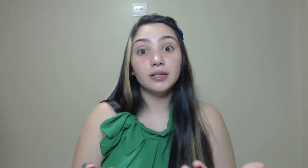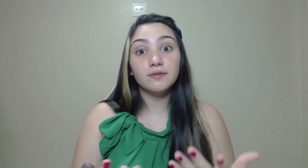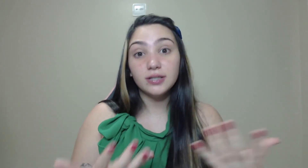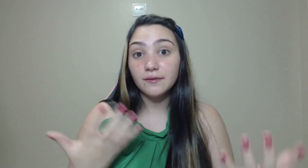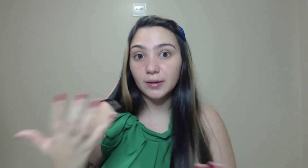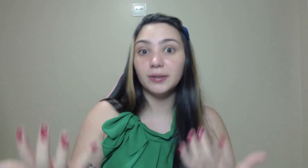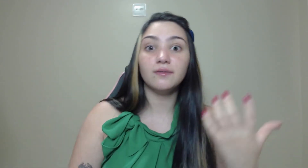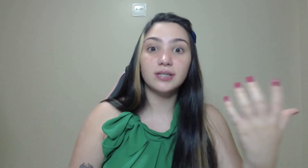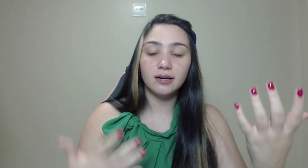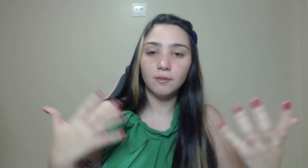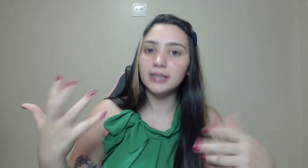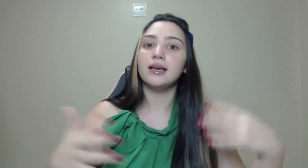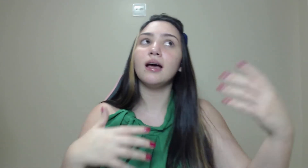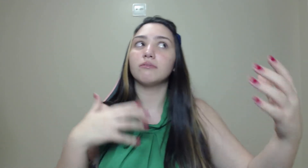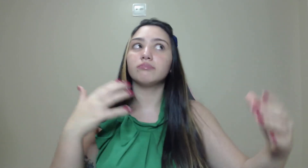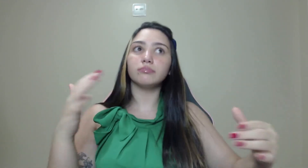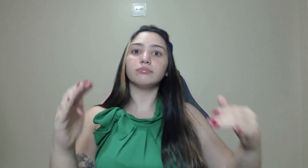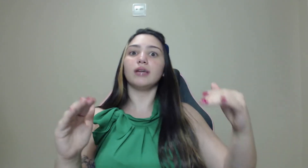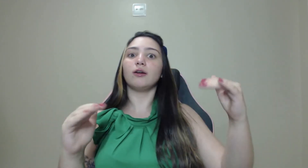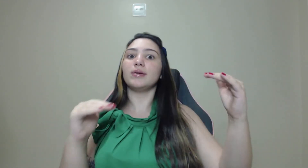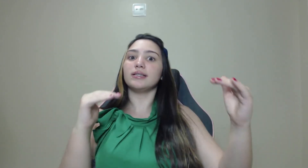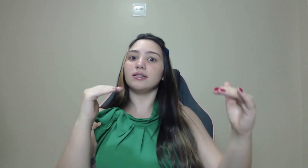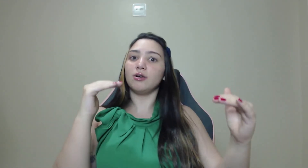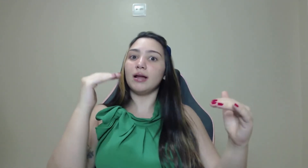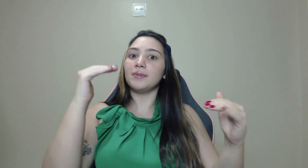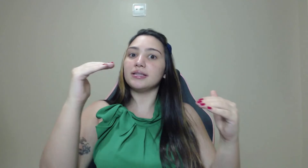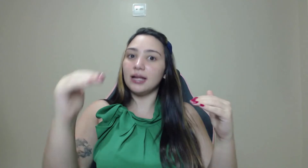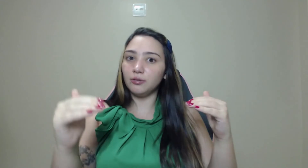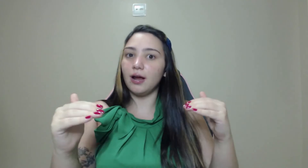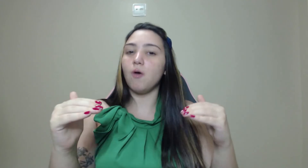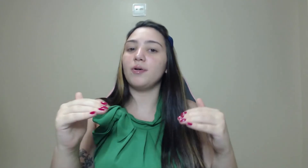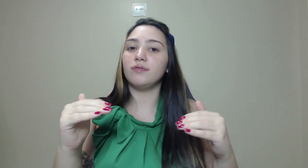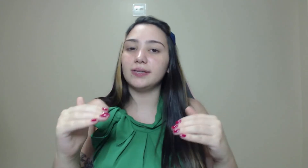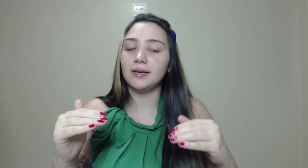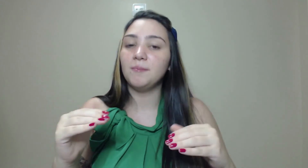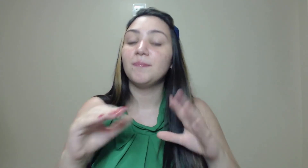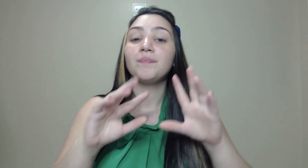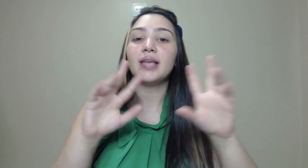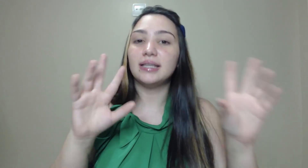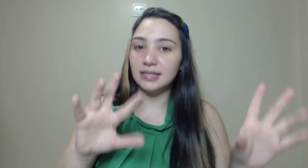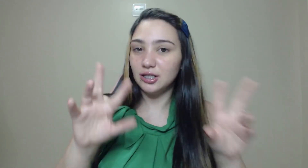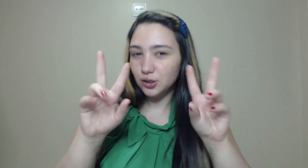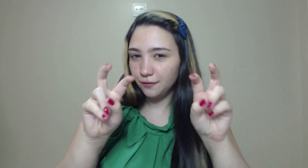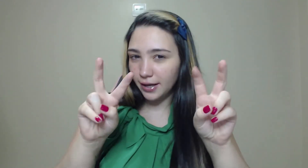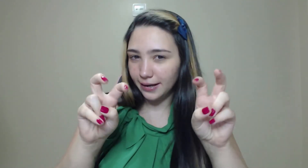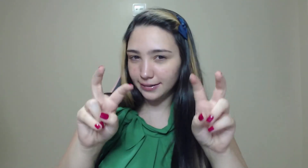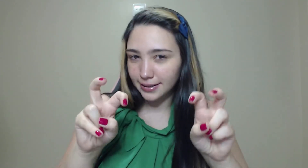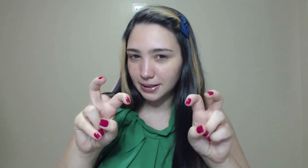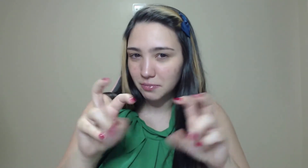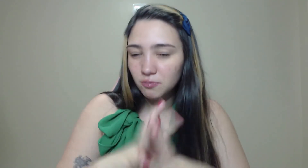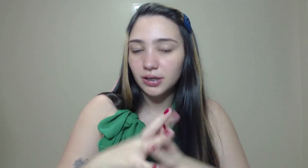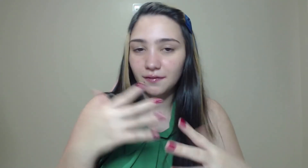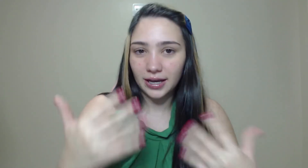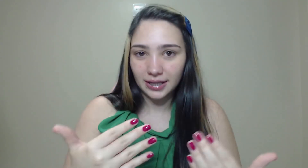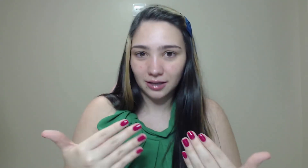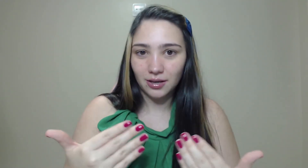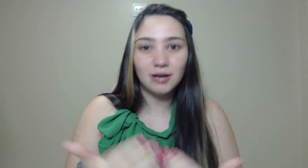você ver para que você comece a se tornar mais natural para você essas diferenças, tá bom? Que vai tendo aí aos